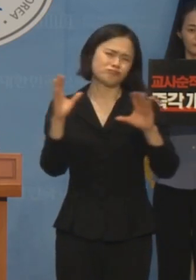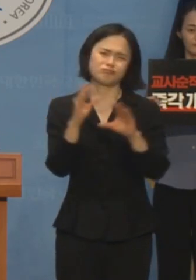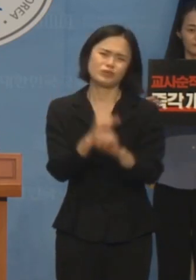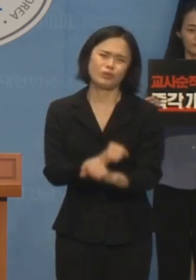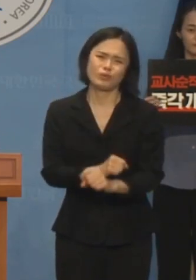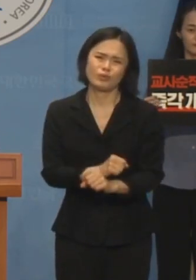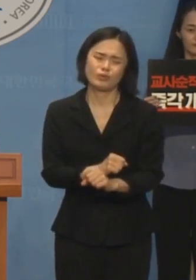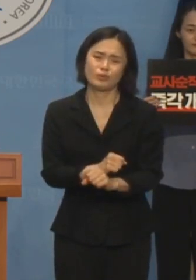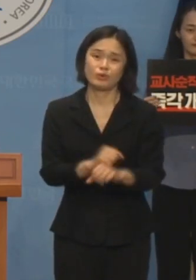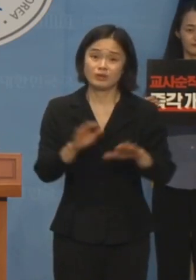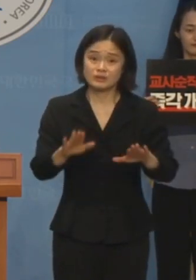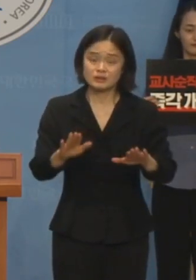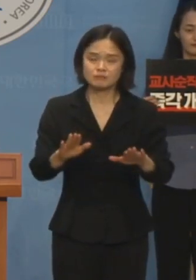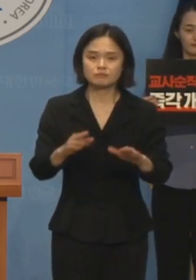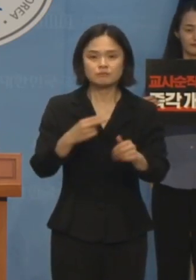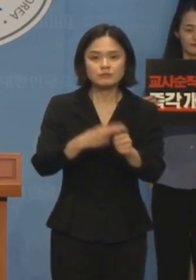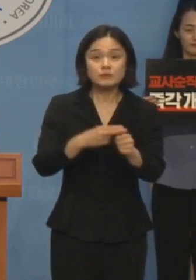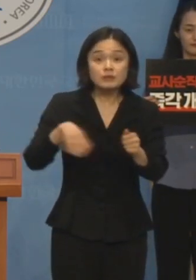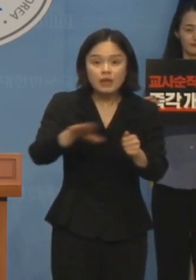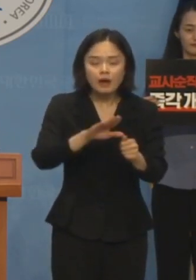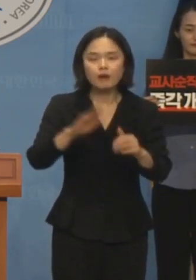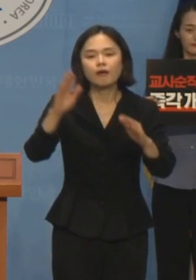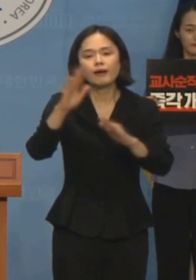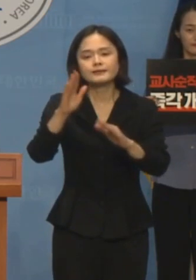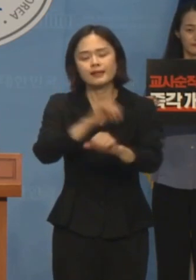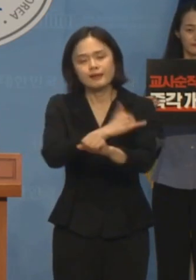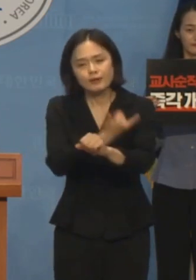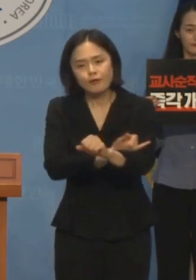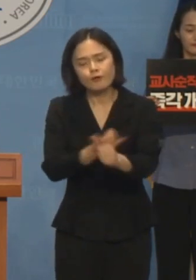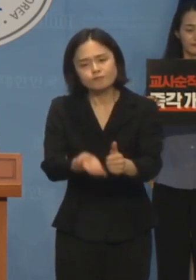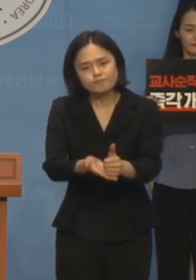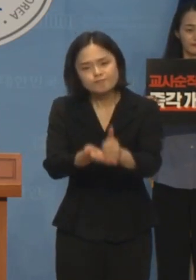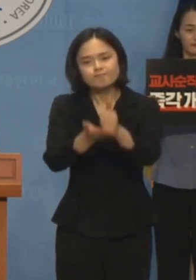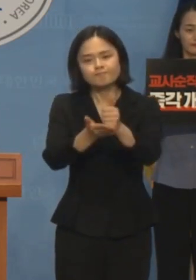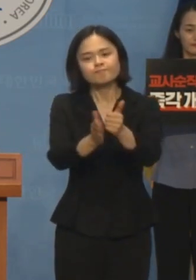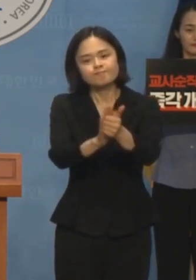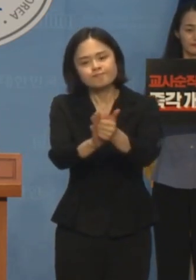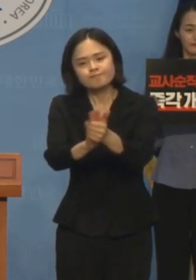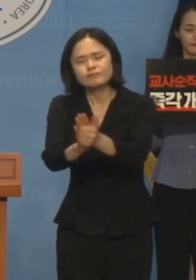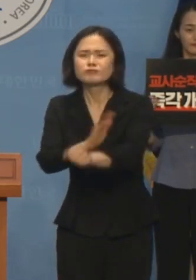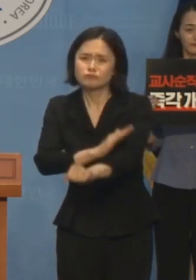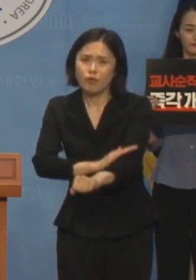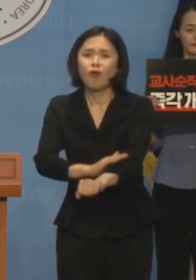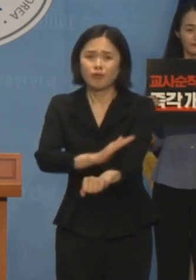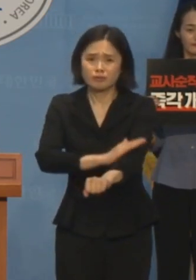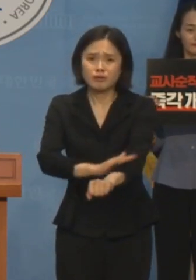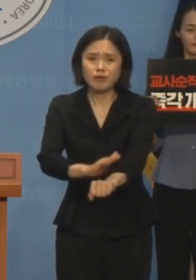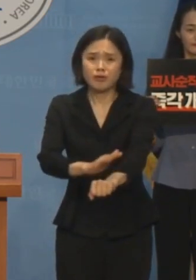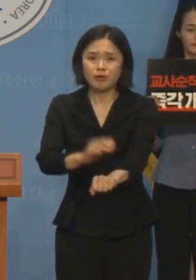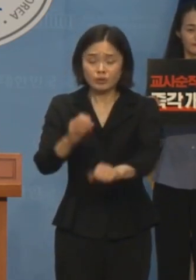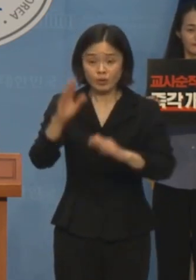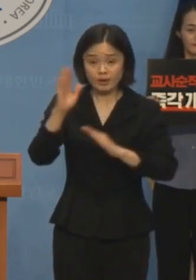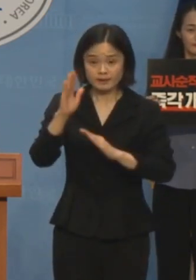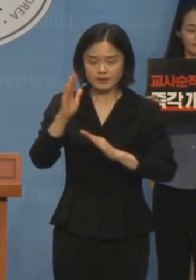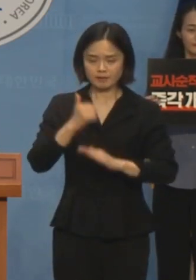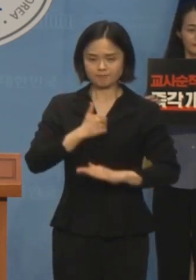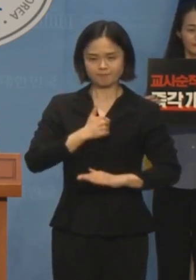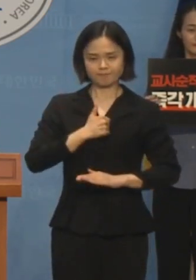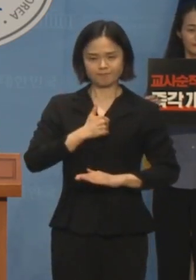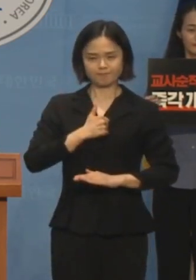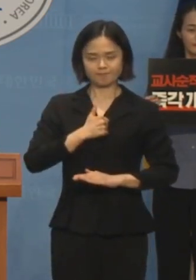인권을 존중하는 교사들로 가득하여 있고 선생님들은 학생들이 더 높은 자존감을 가지고 행복하게 성장할 수